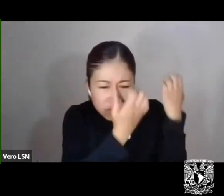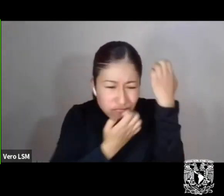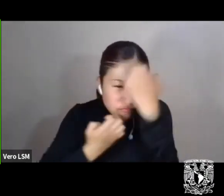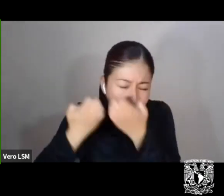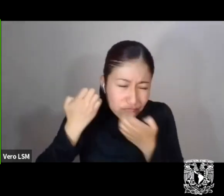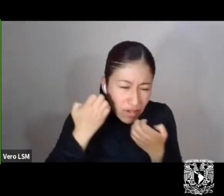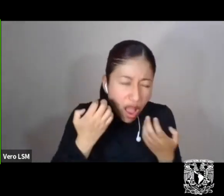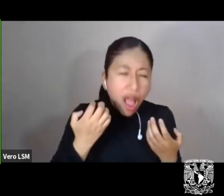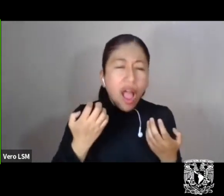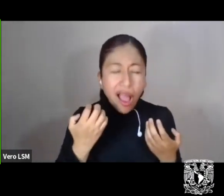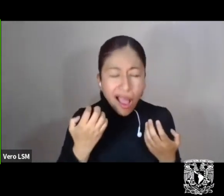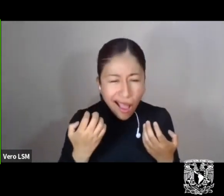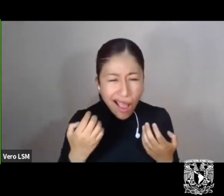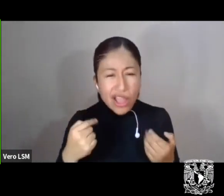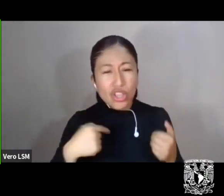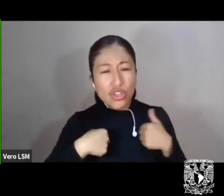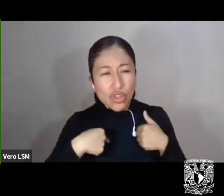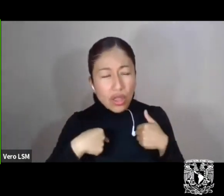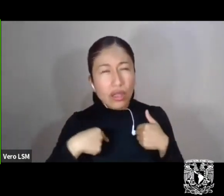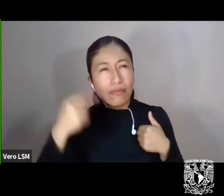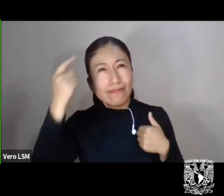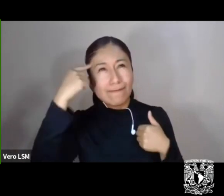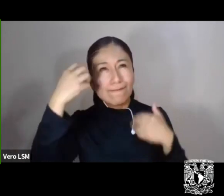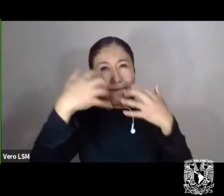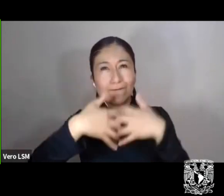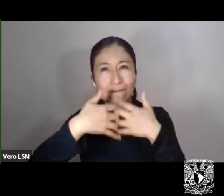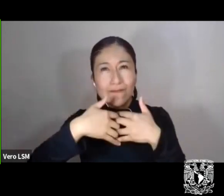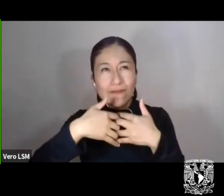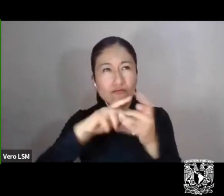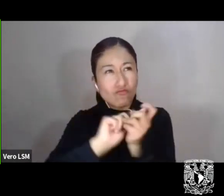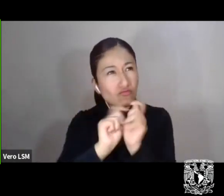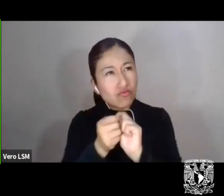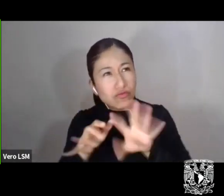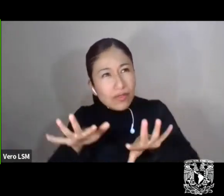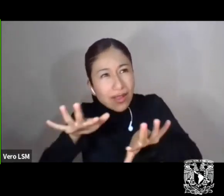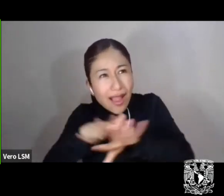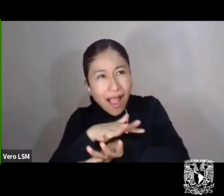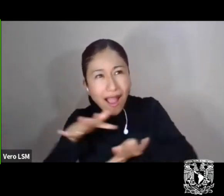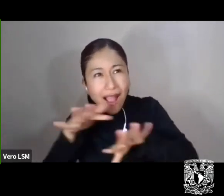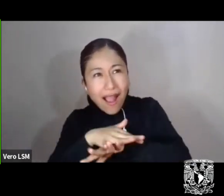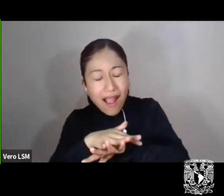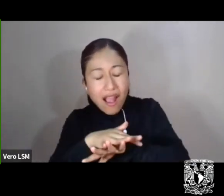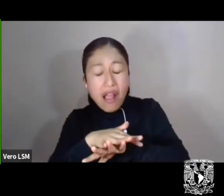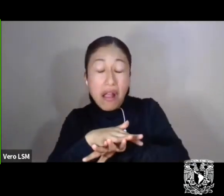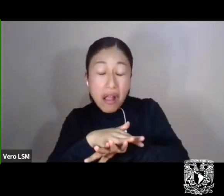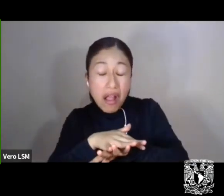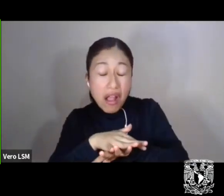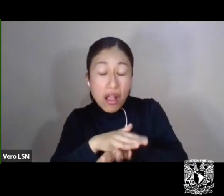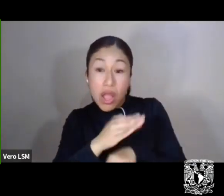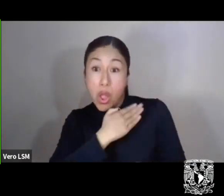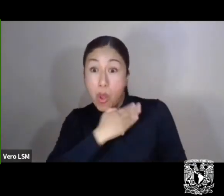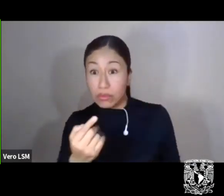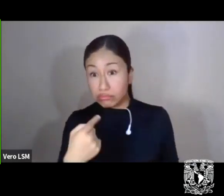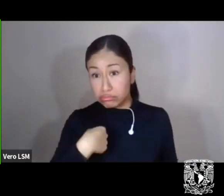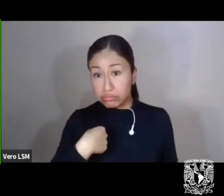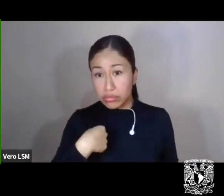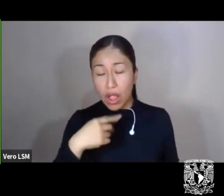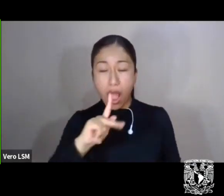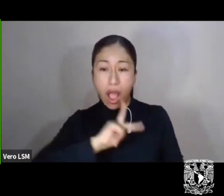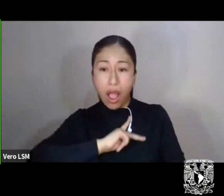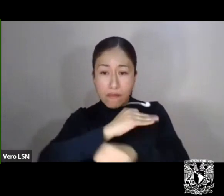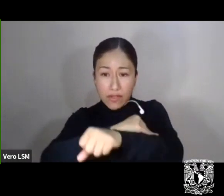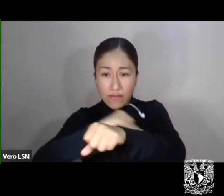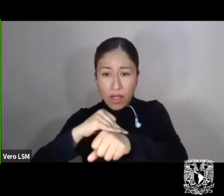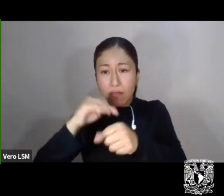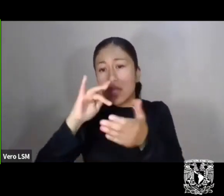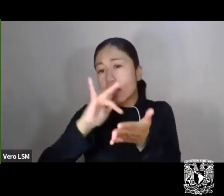parte de esa formación pues la recibí de mi familia, ¿no? Valoro bastante, por ejemplo, otro tipo de